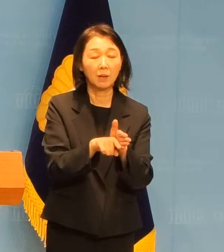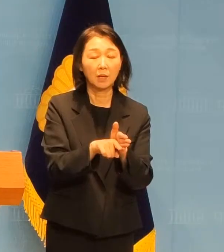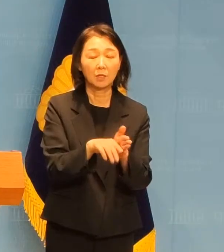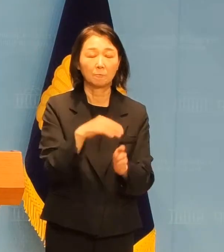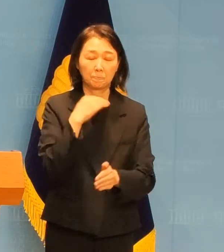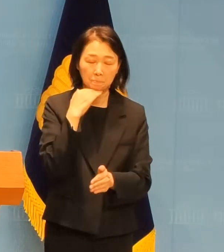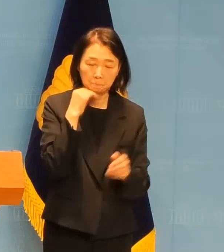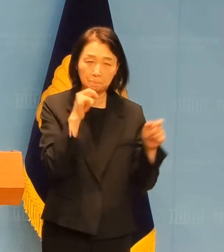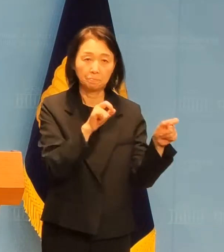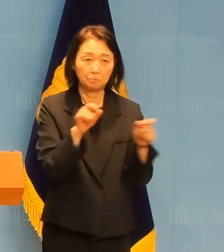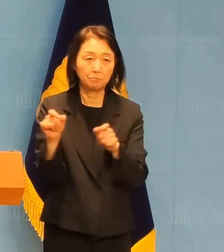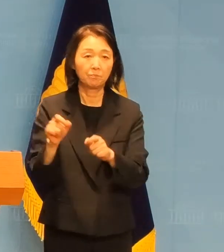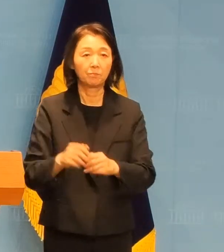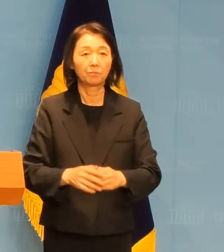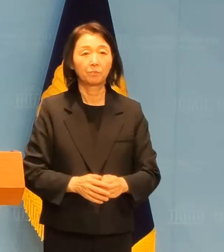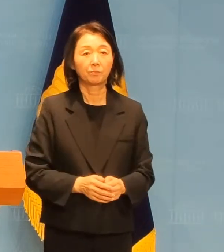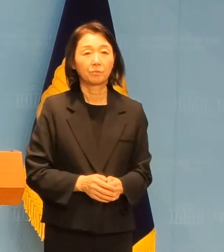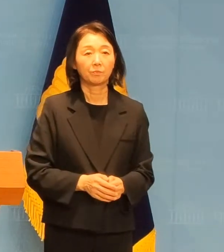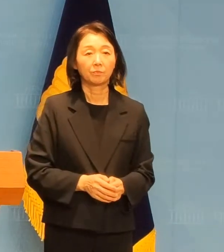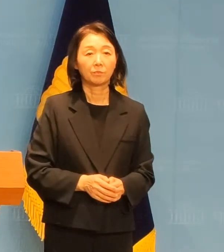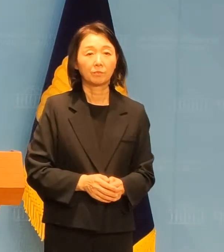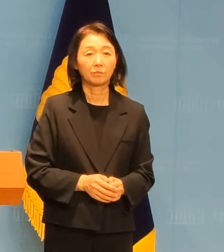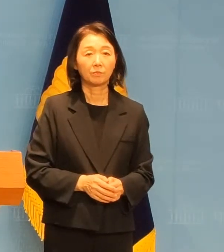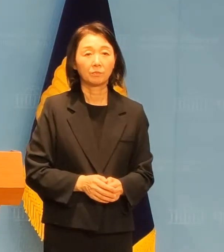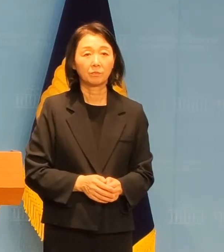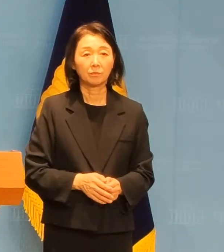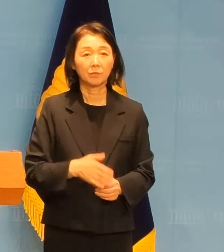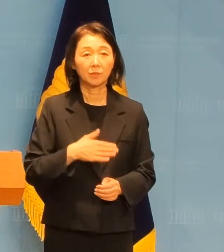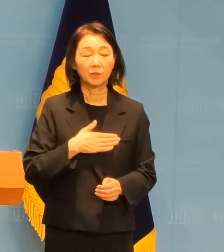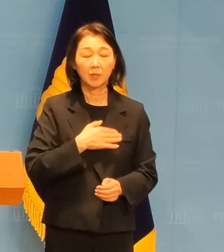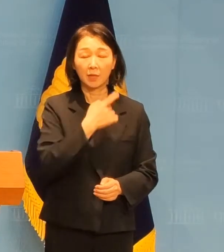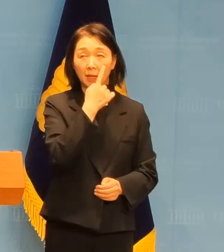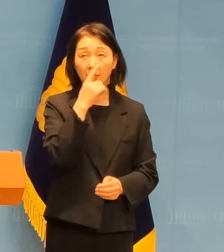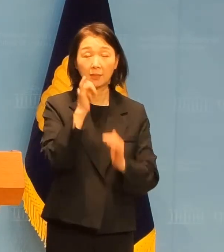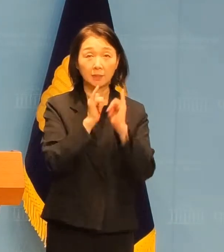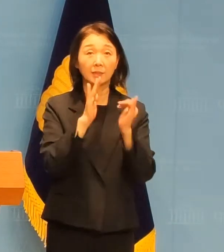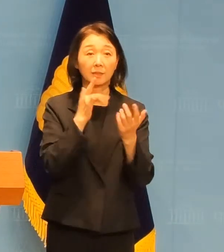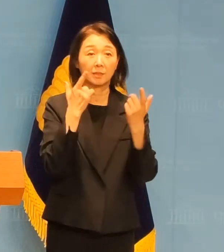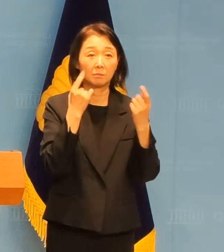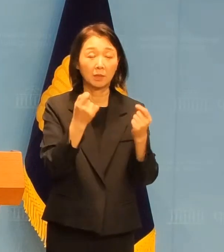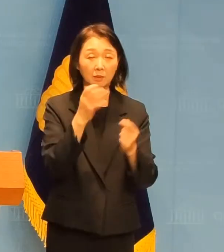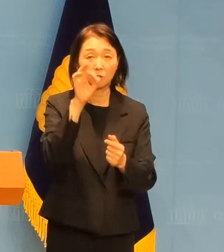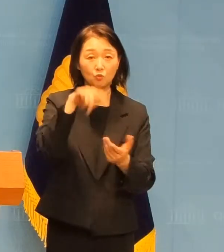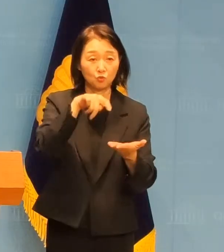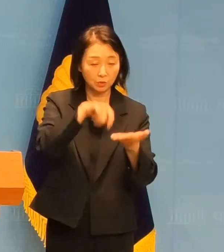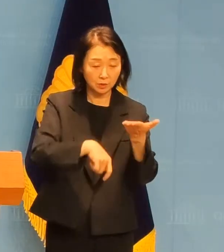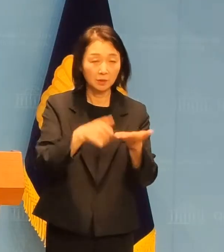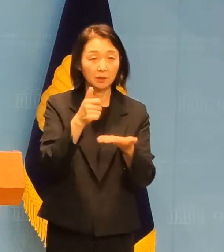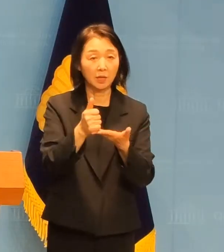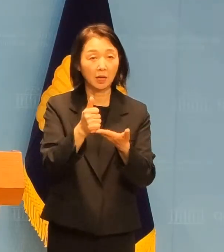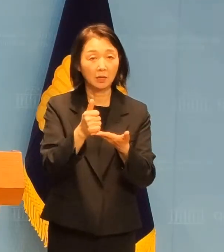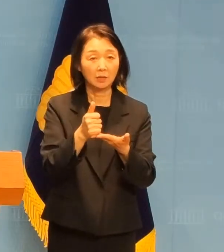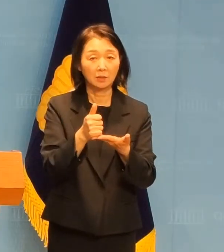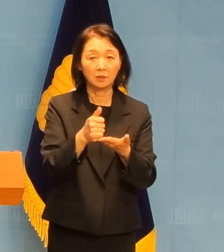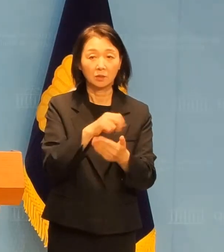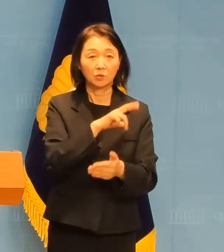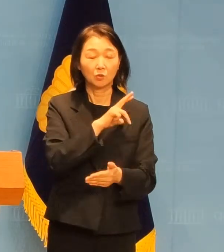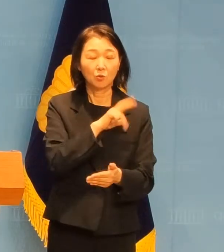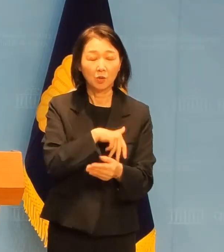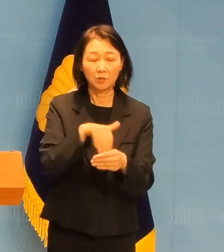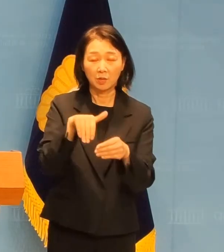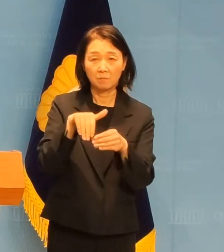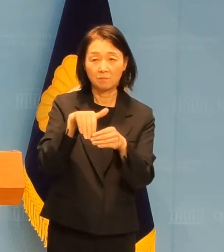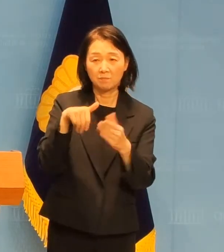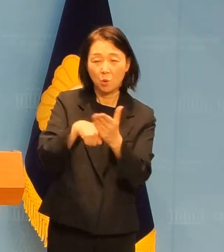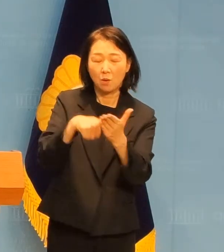한참을 질질 끌었습니다. 제가 증인입니다. 우원식 의장이 의원들의 표결 요구를